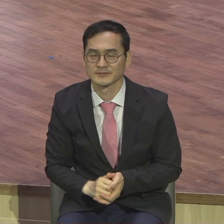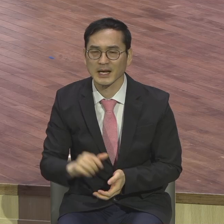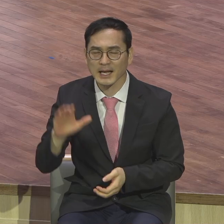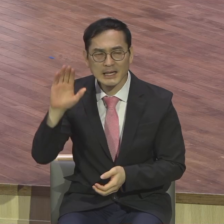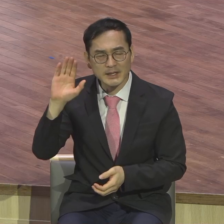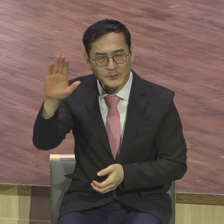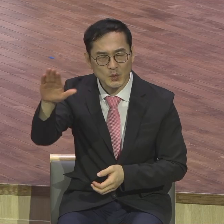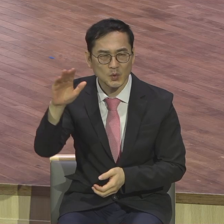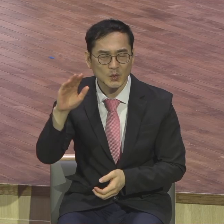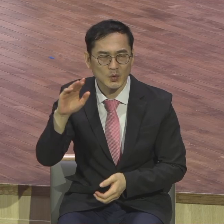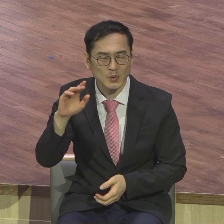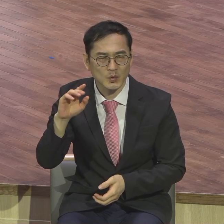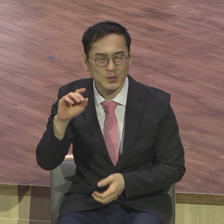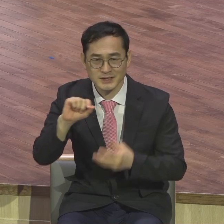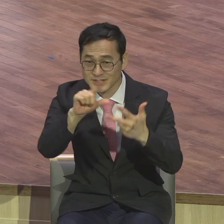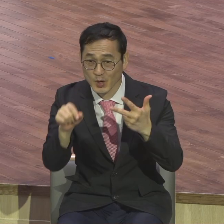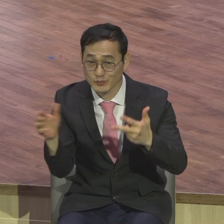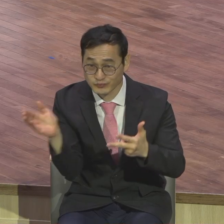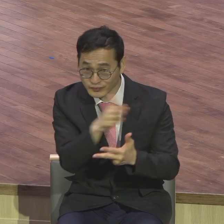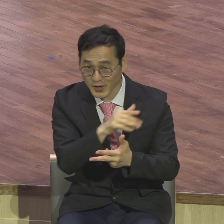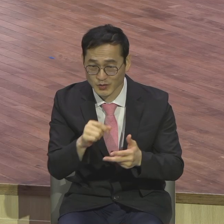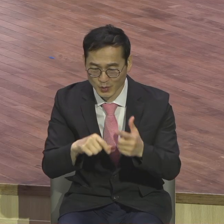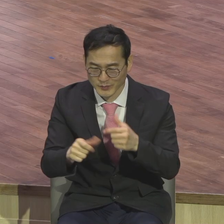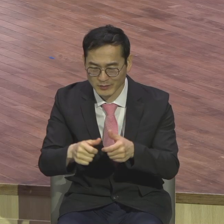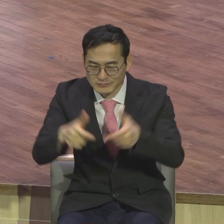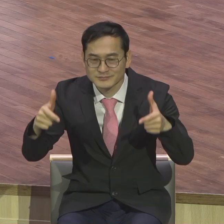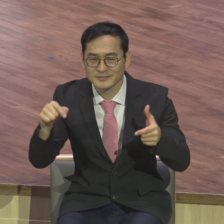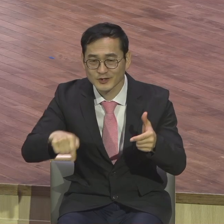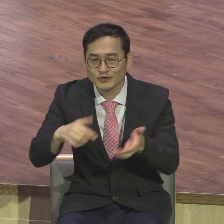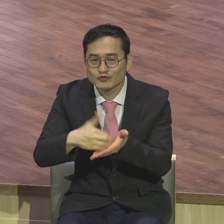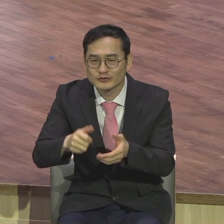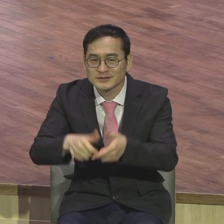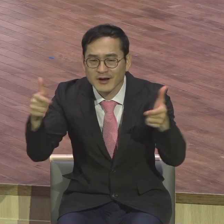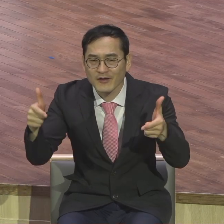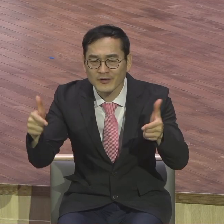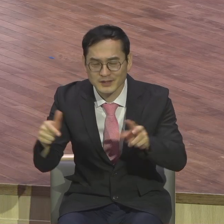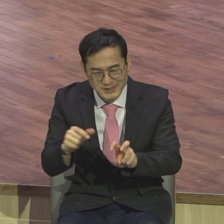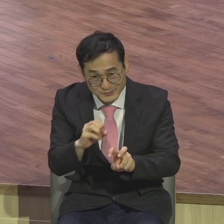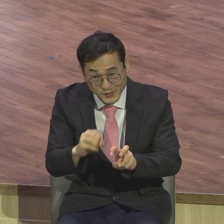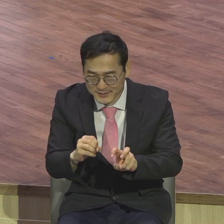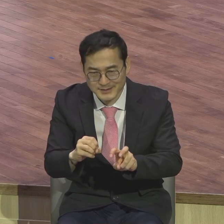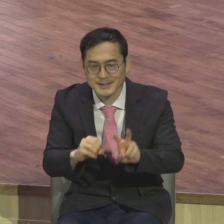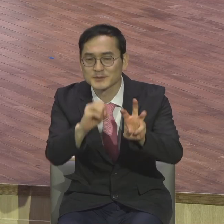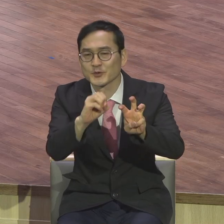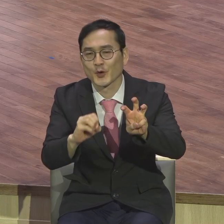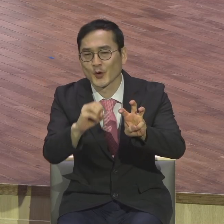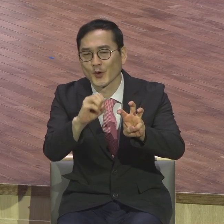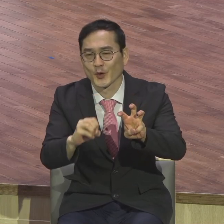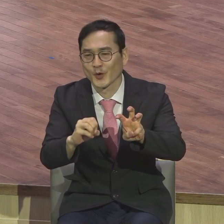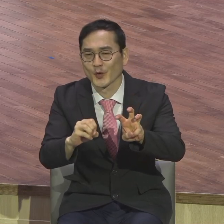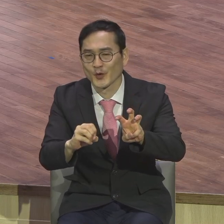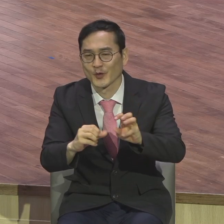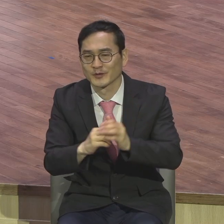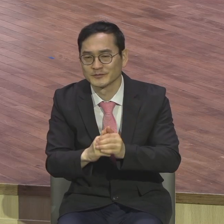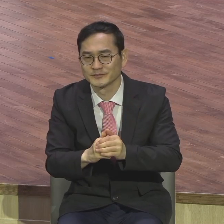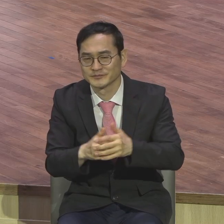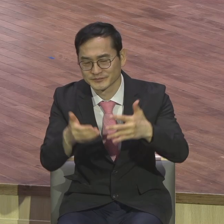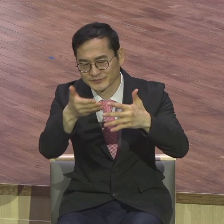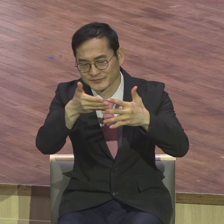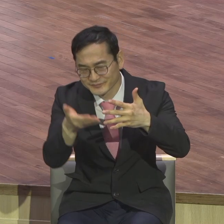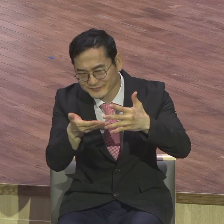달부터는 또 이렇게 30% 또 이렇게 조금 이때 자꾸 이렇게 2단계로 내려간다니까